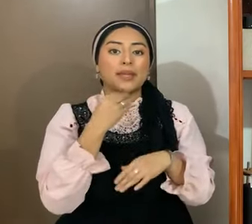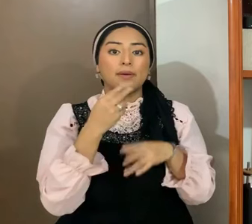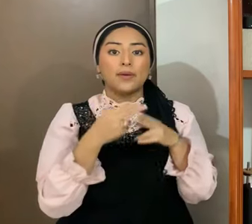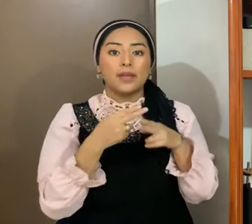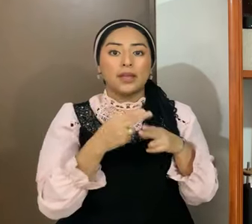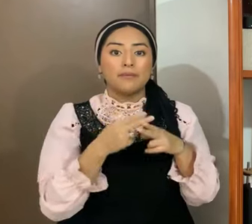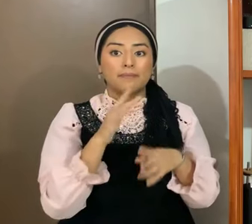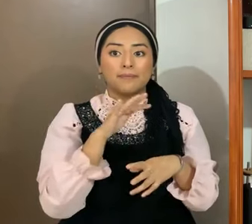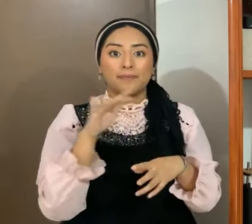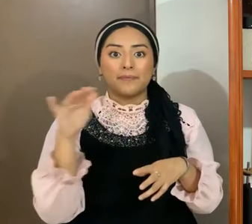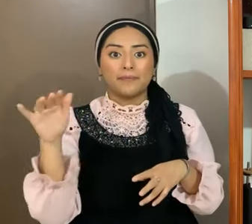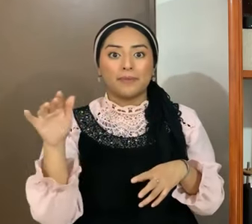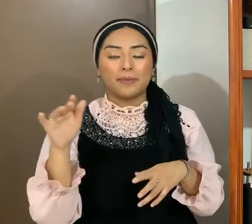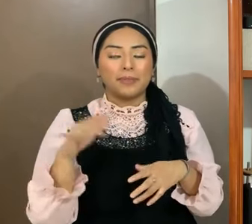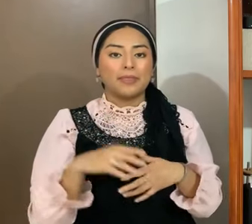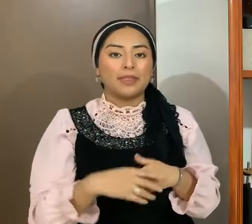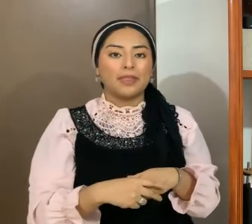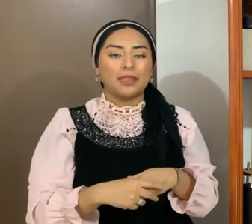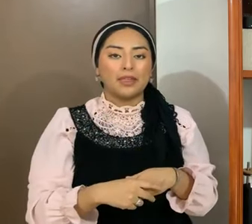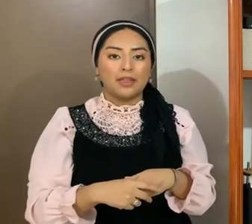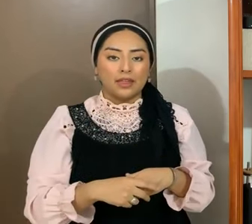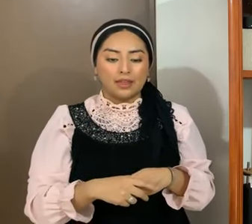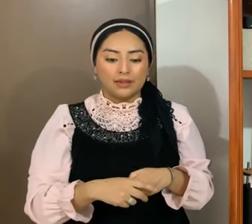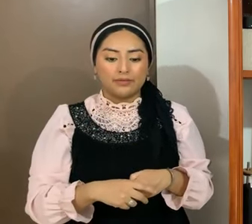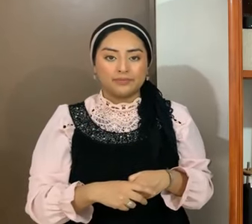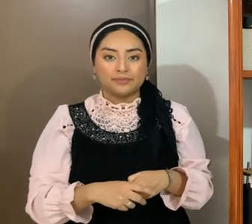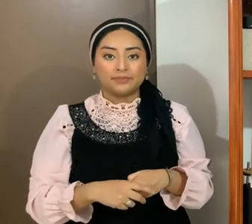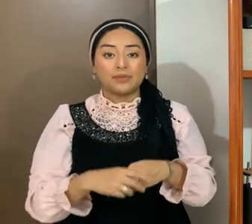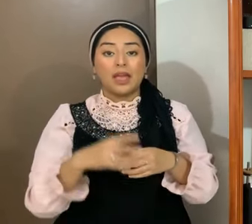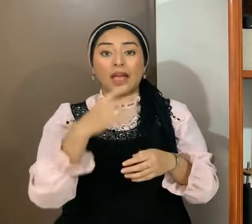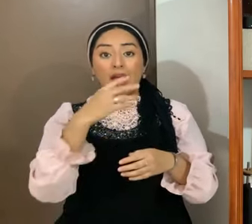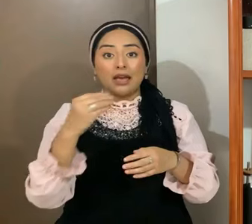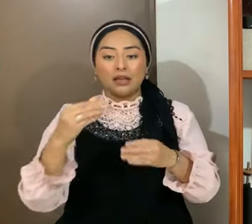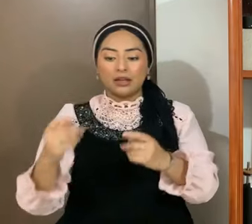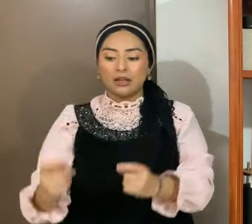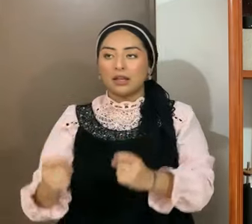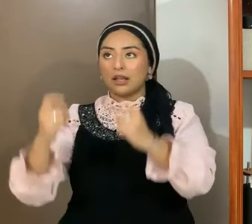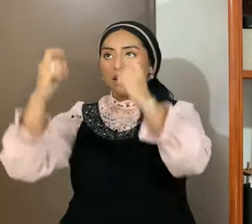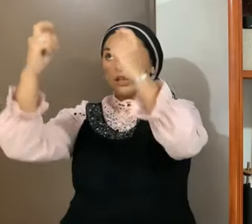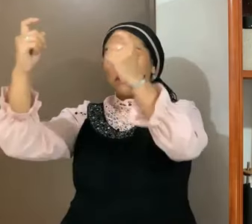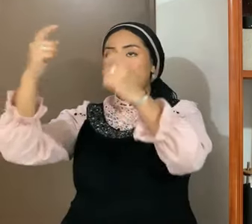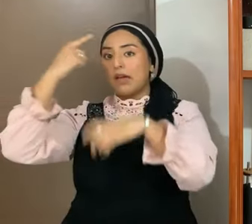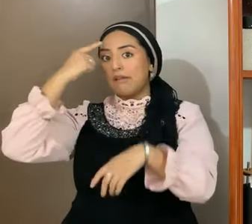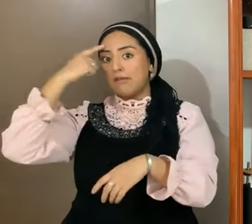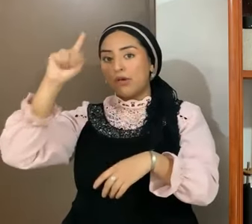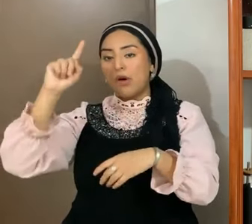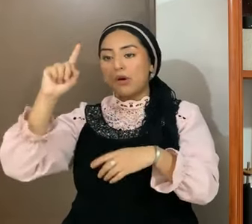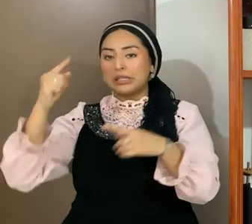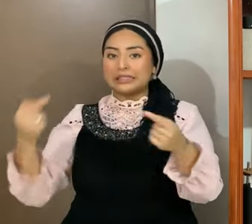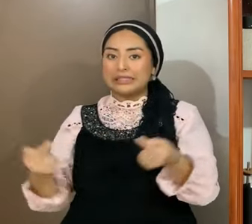¿Sí? Ofrendas de paz, ofrendas por el pecado, ofrendas